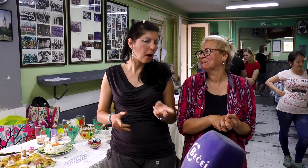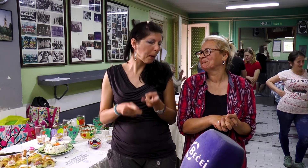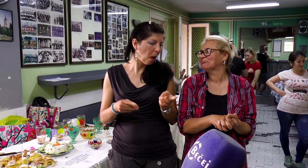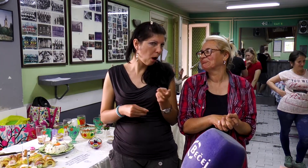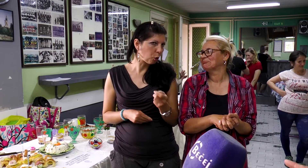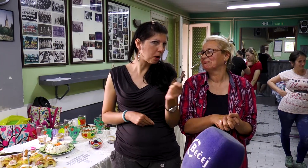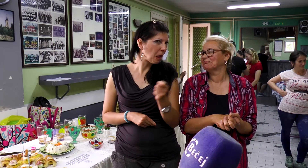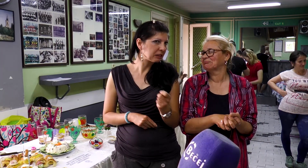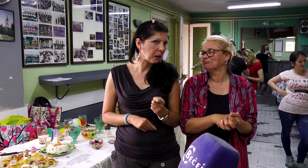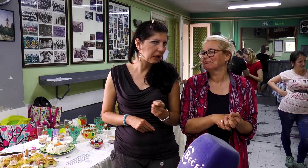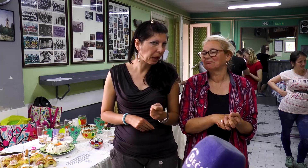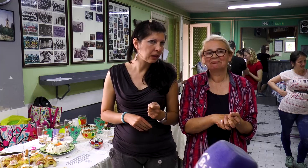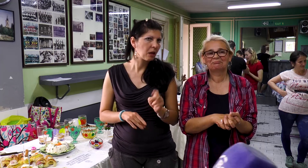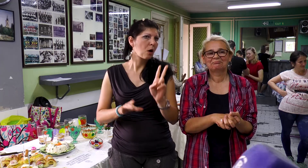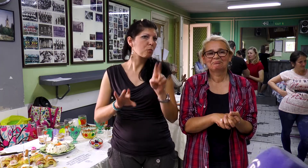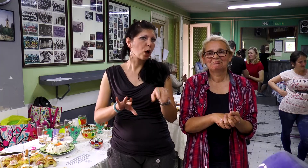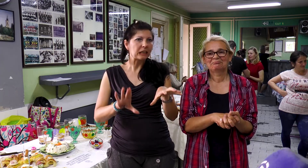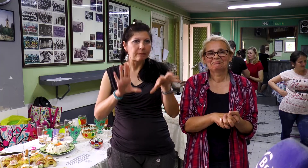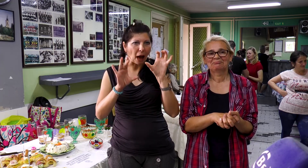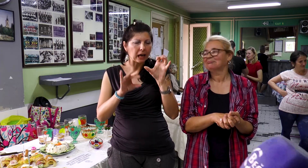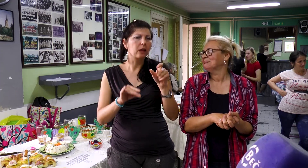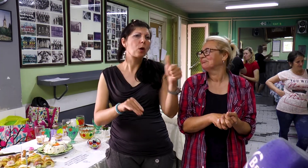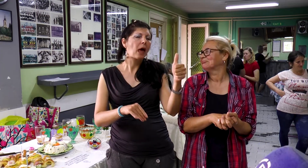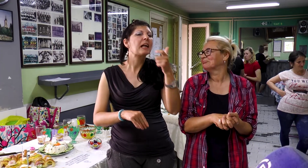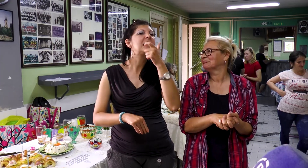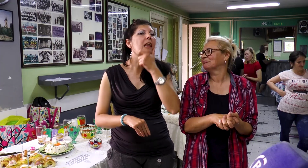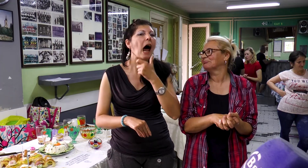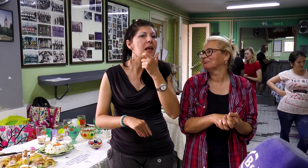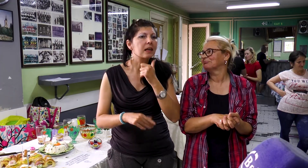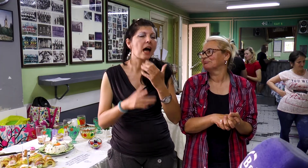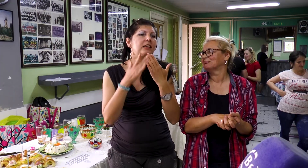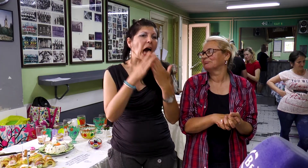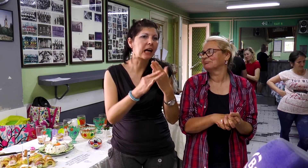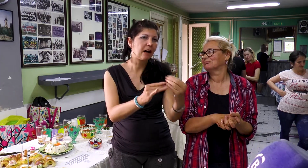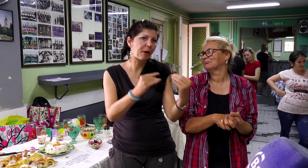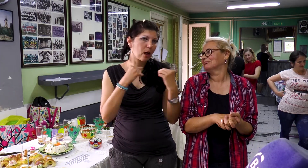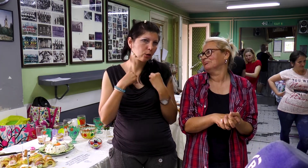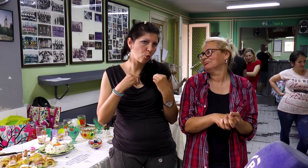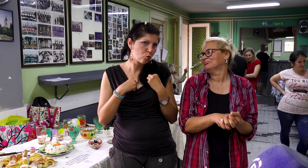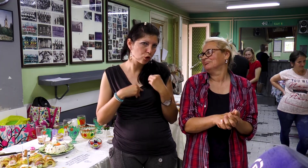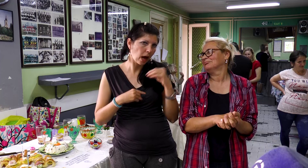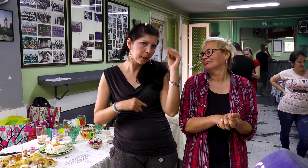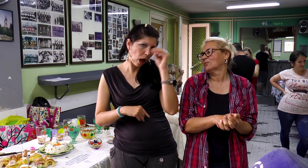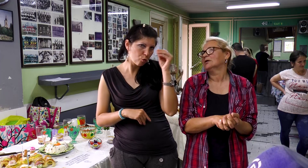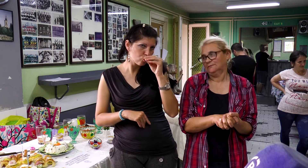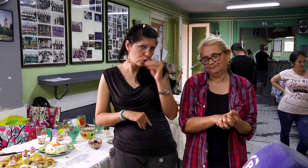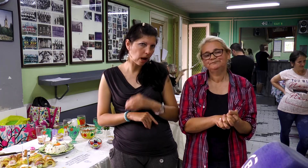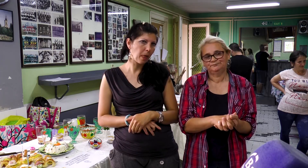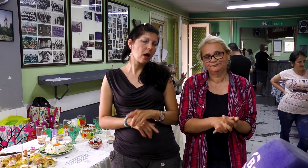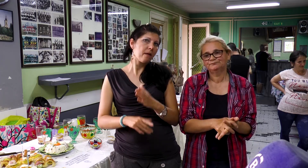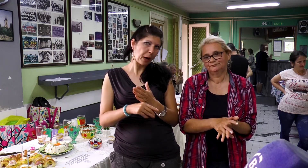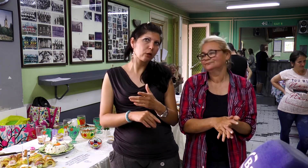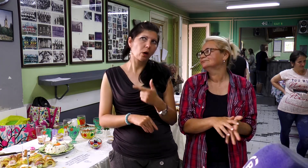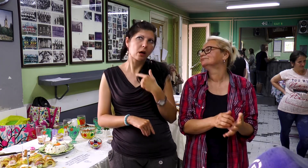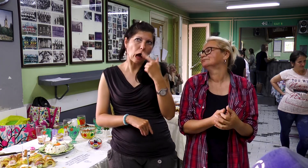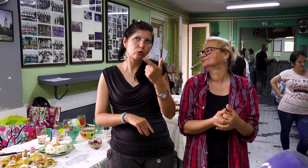Da. U principu, kaže, nije bilo teško da shvati i zahvaljuje se starijim članovima